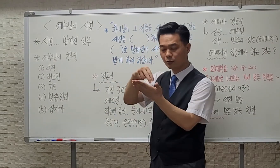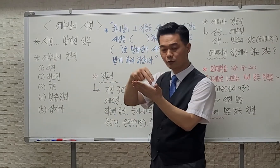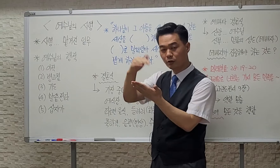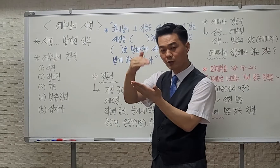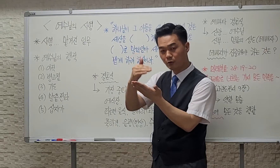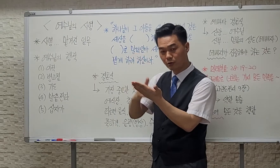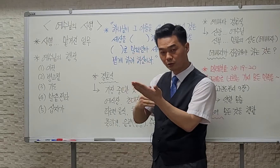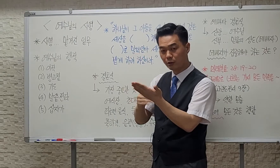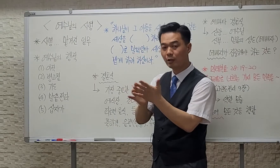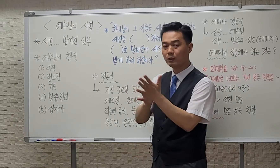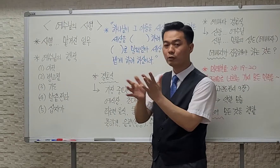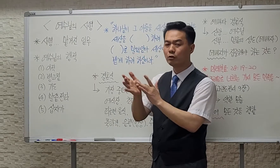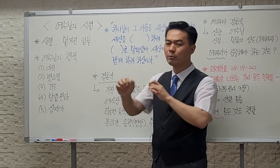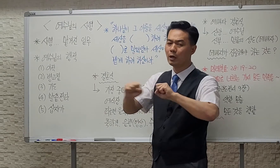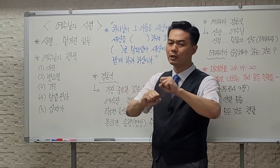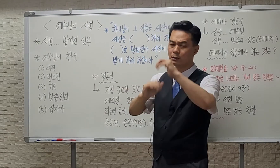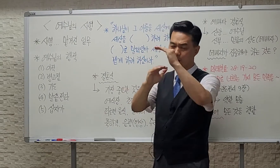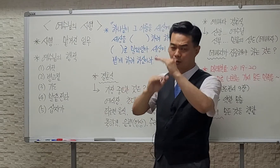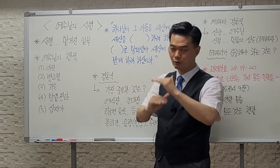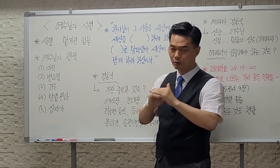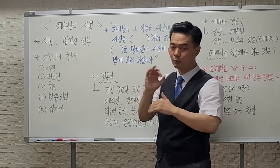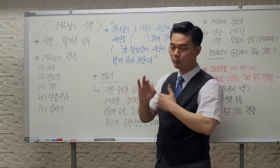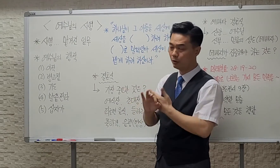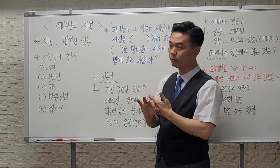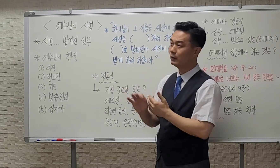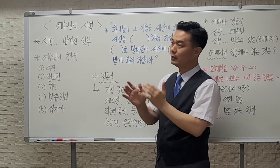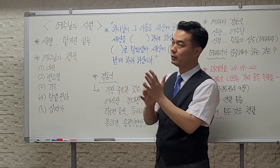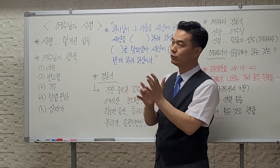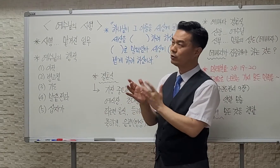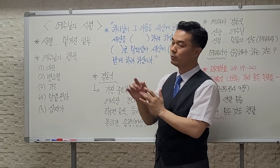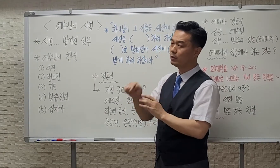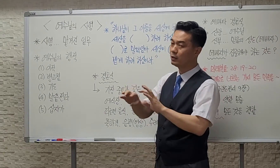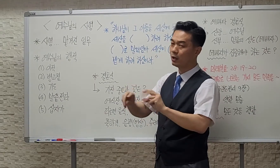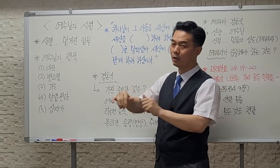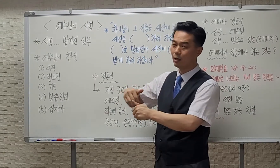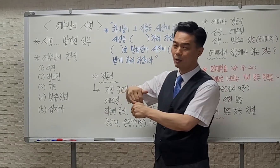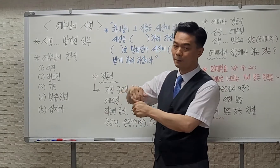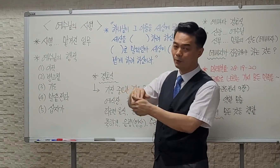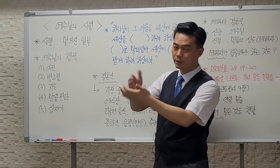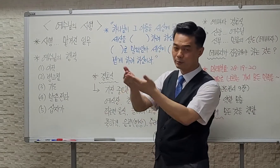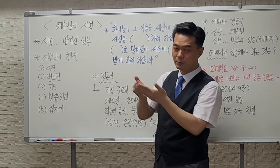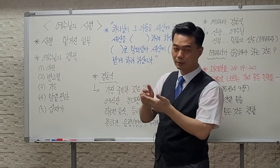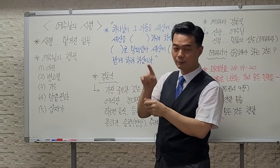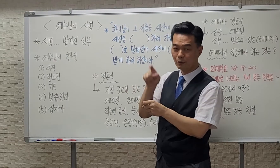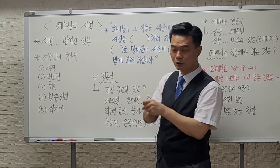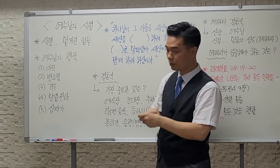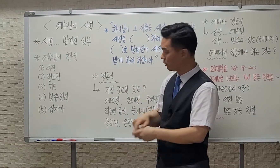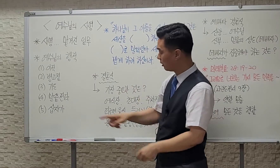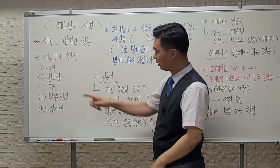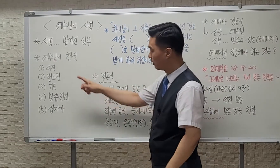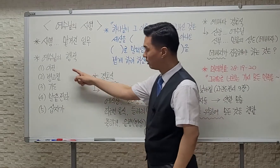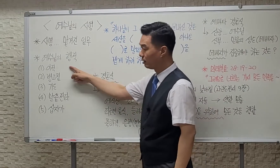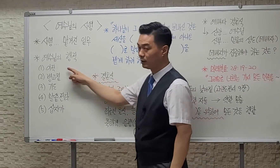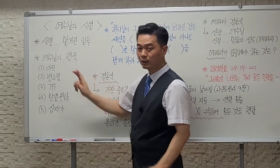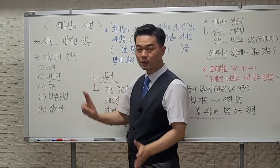있는 내용들, 예수님이 행하심의 내용들을 보면 예수님이 이 땅에 보내심을 받은 목적이